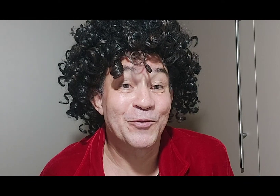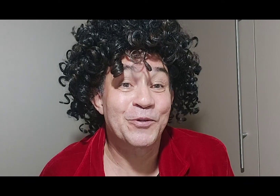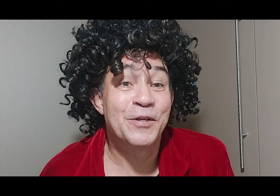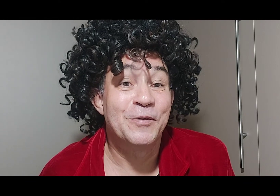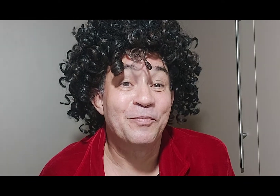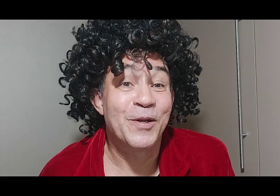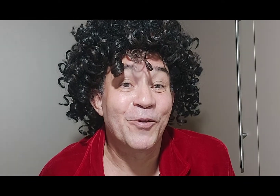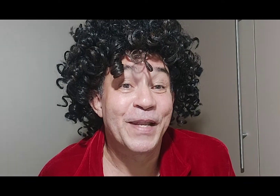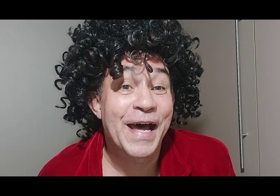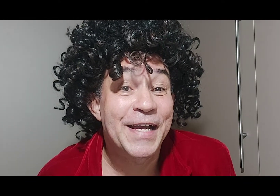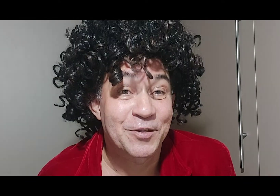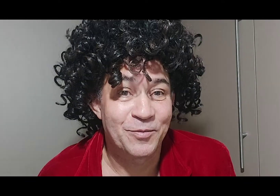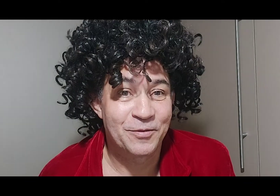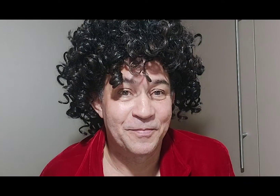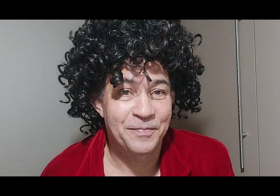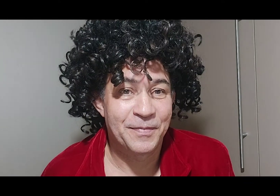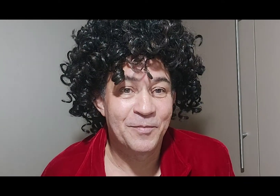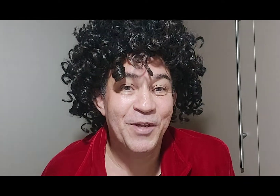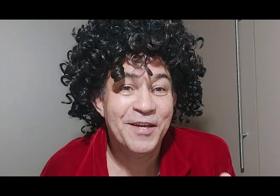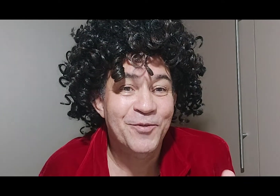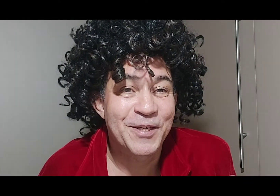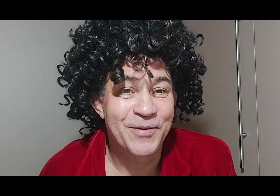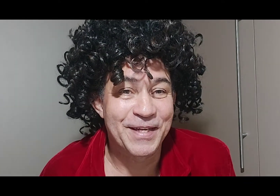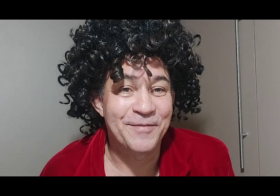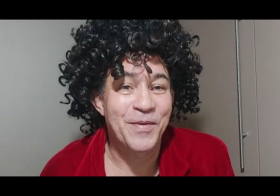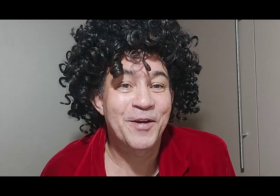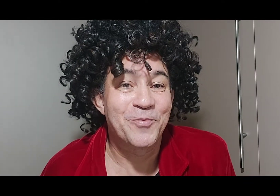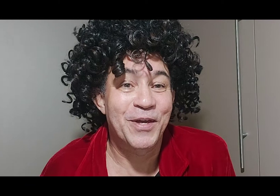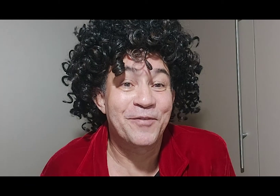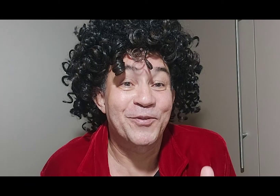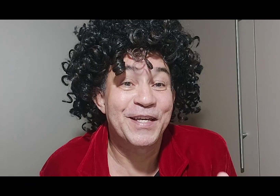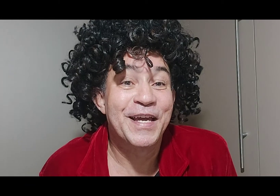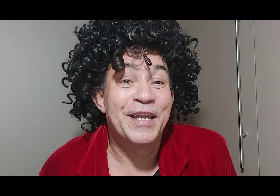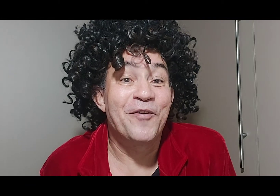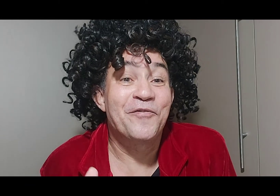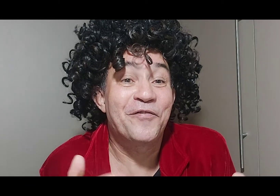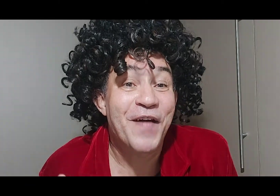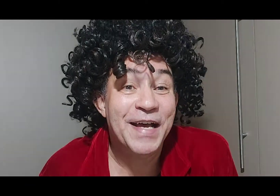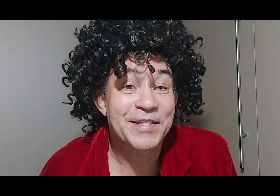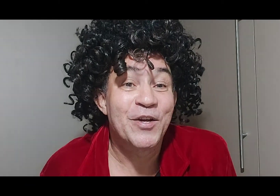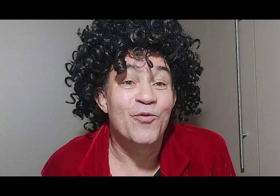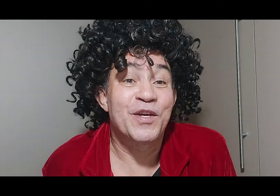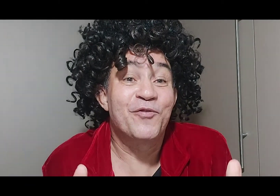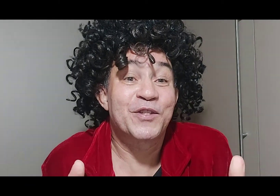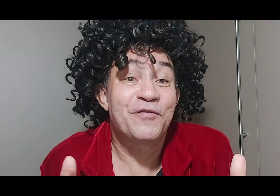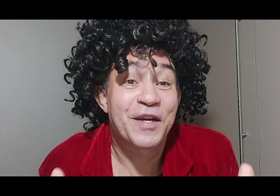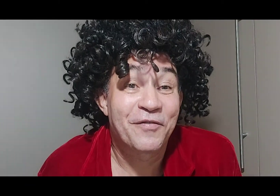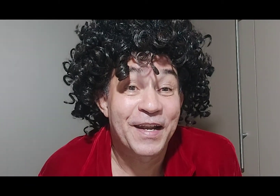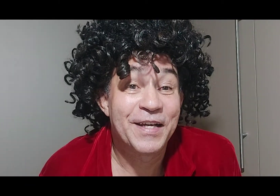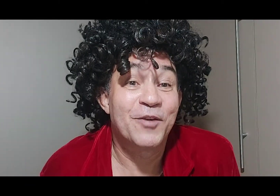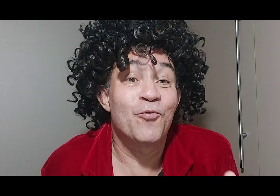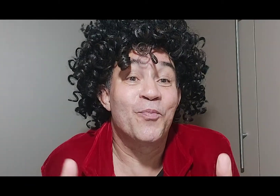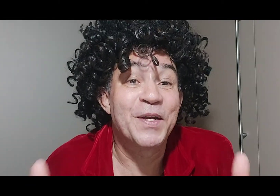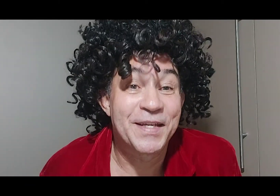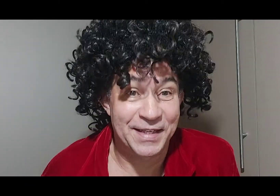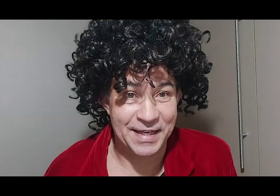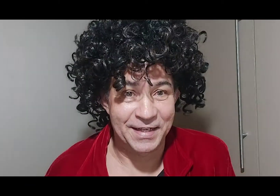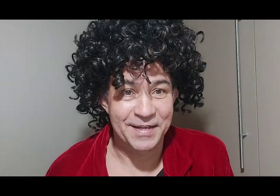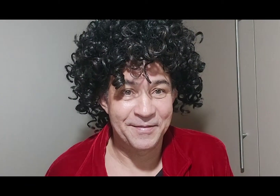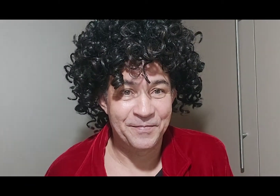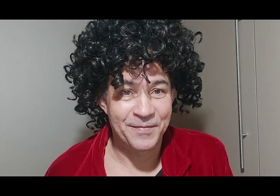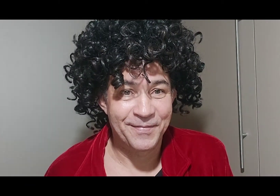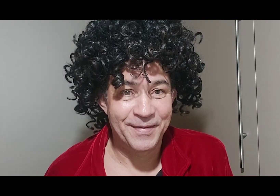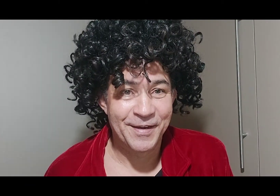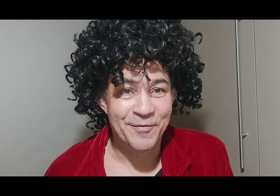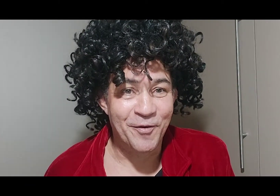Os teus pleonasmos. Por que você não cria emprego? Por que você não faz o que você fica falando e culpando a